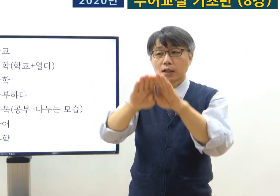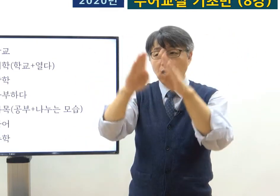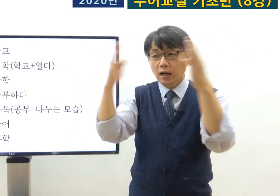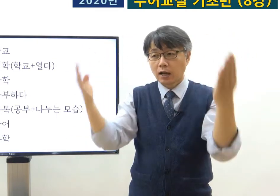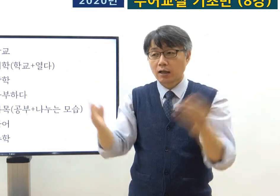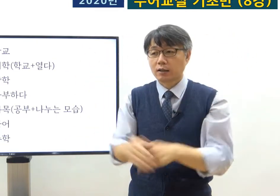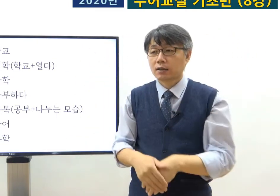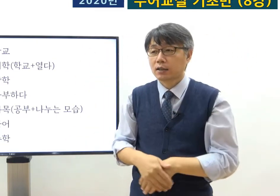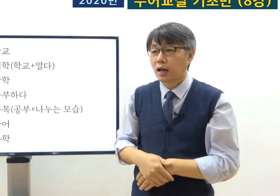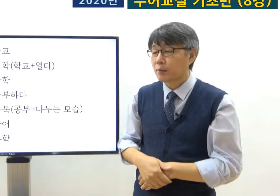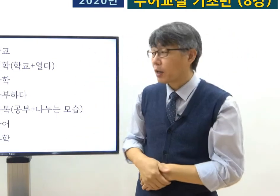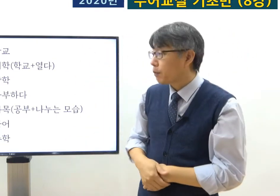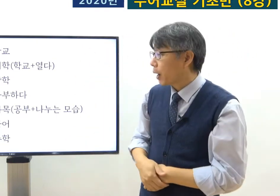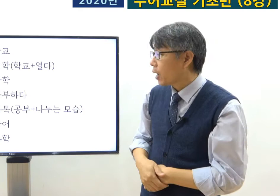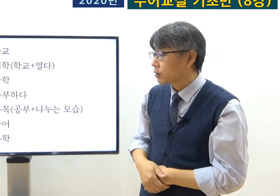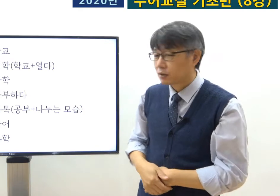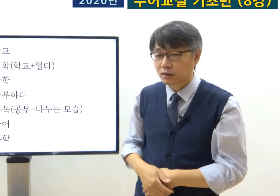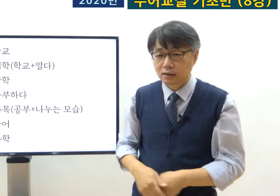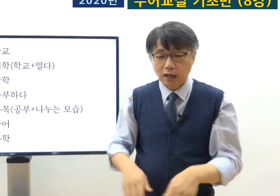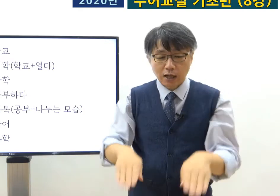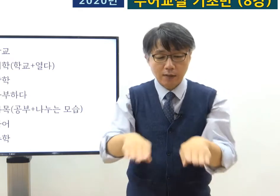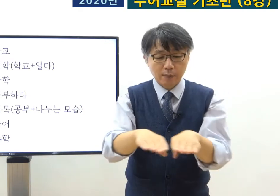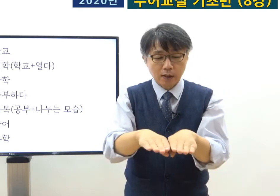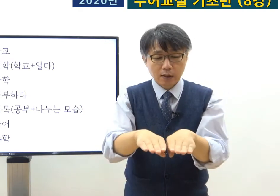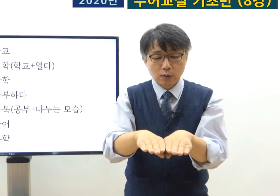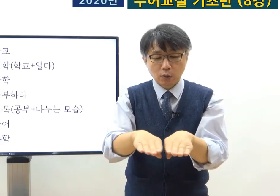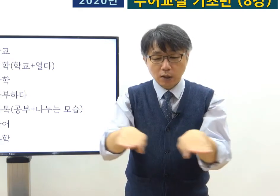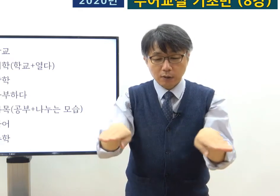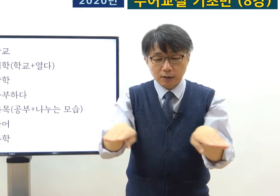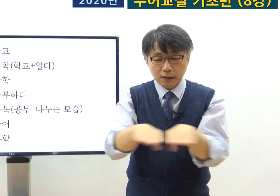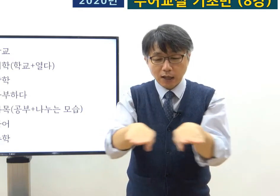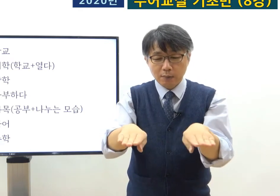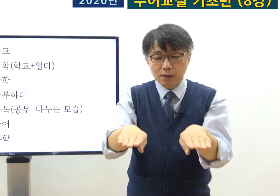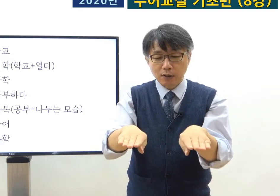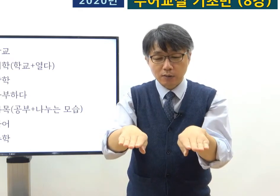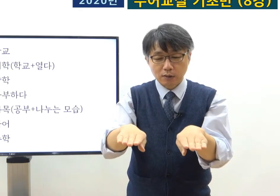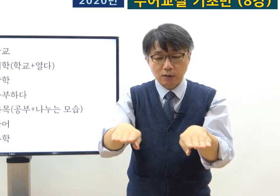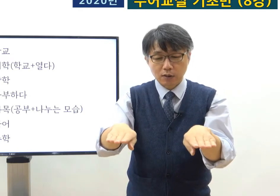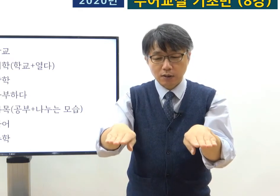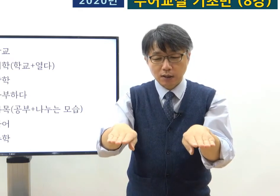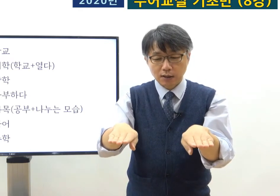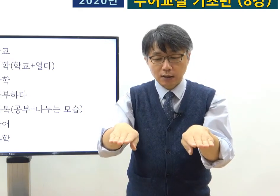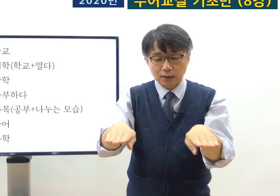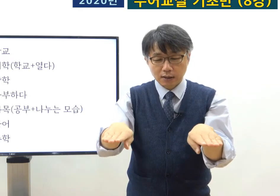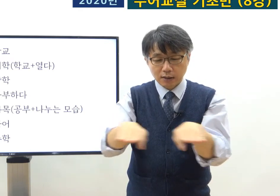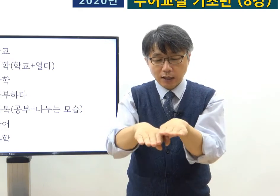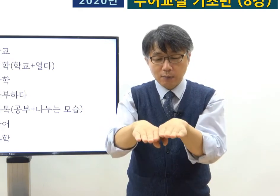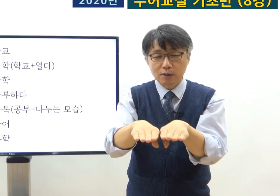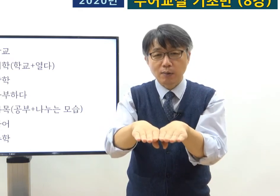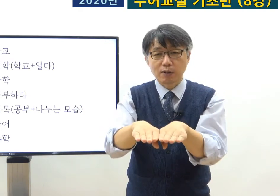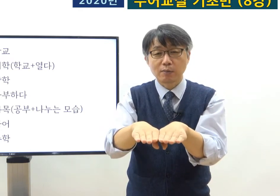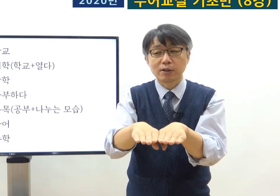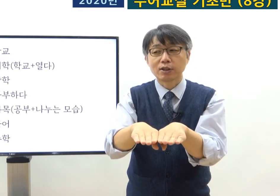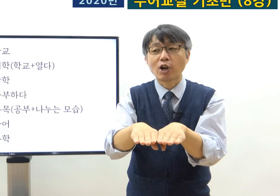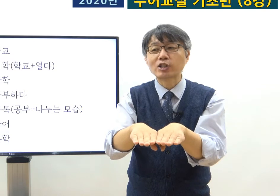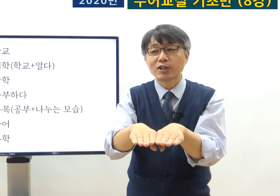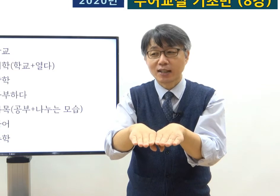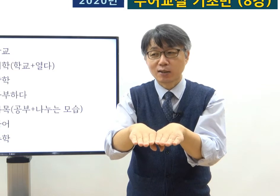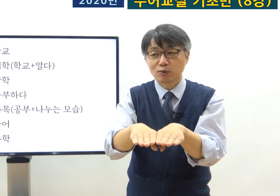열다. 그 다음에 방학은, 자, 이렇게 하면 딱 한 번 치면, 이제 딱 한 번 치면 뭐냐면 결석이라는